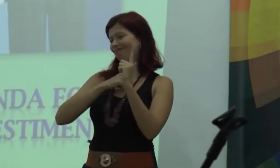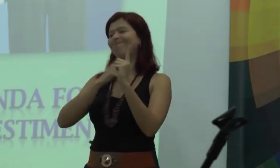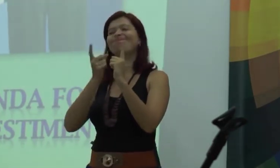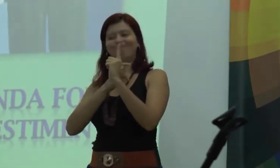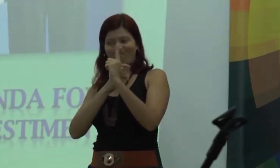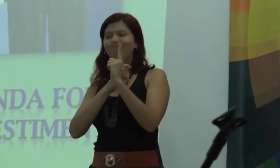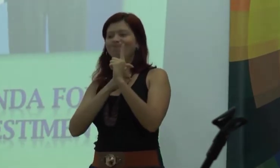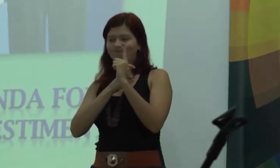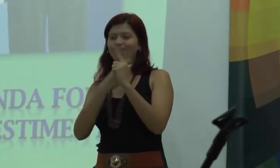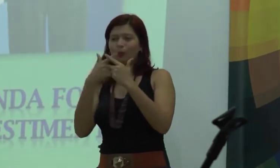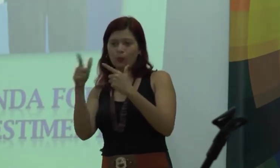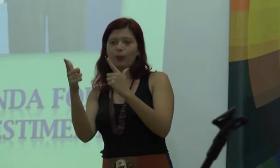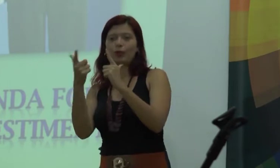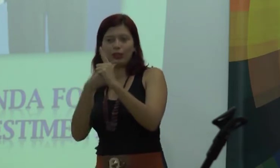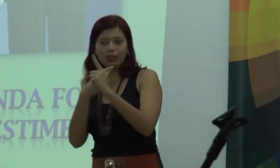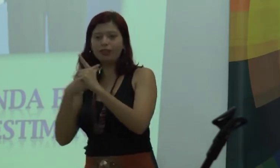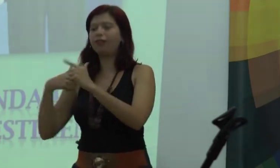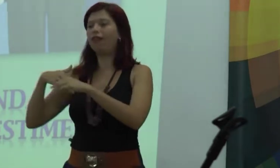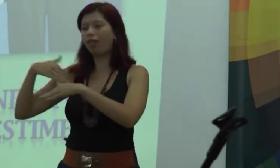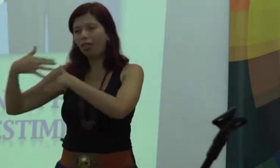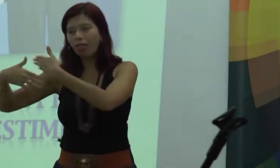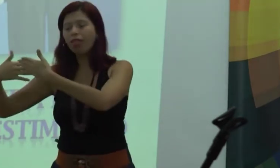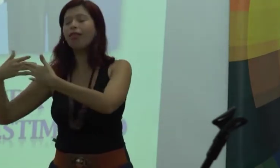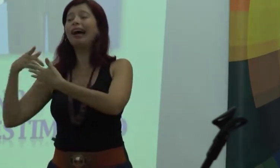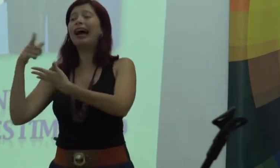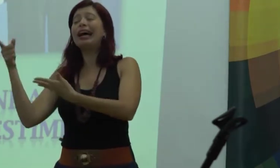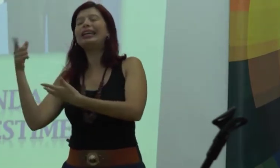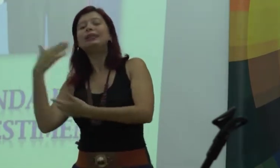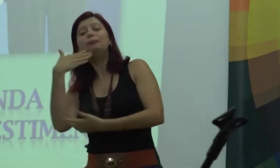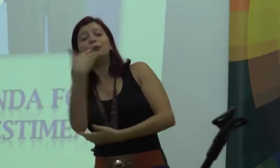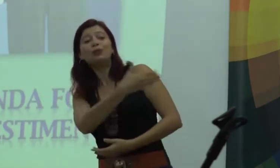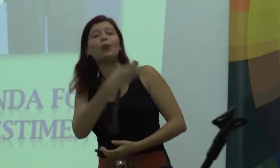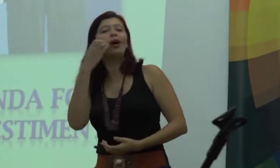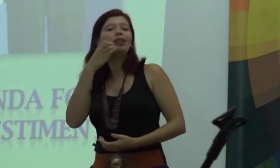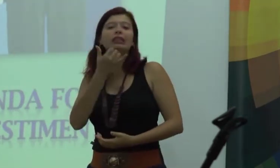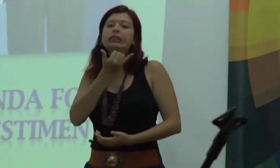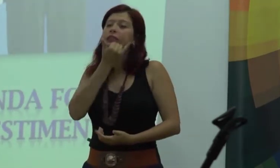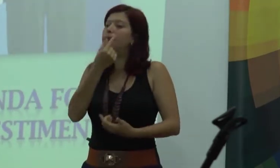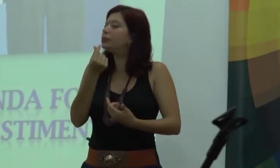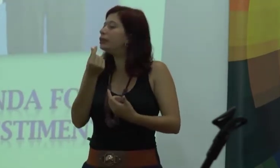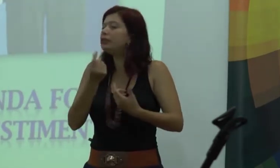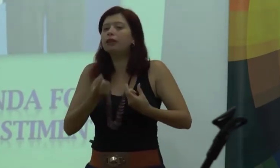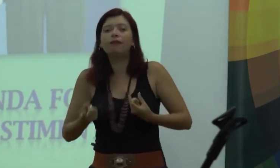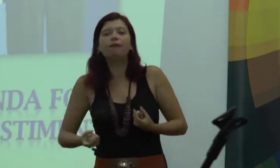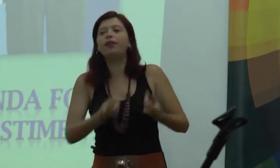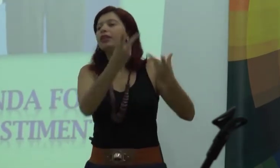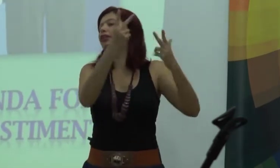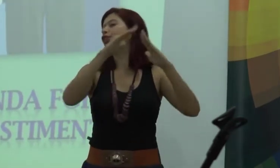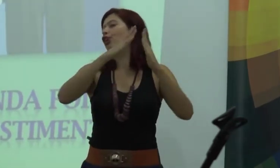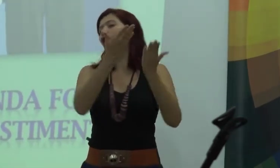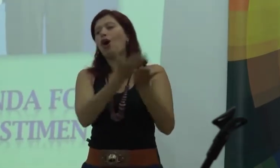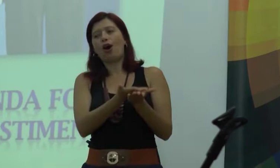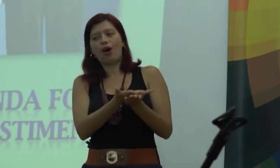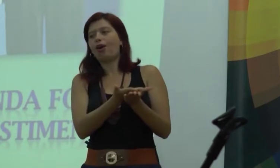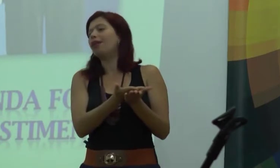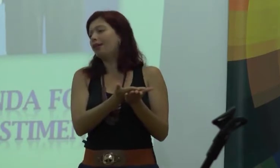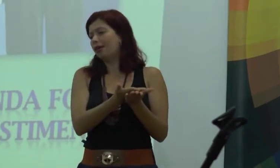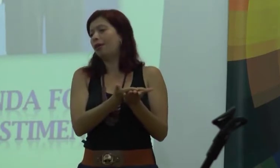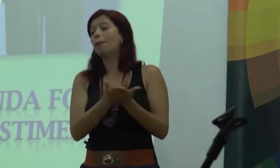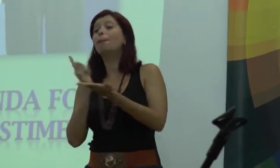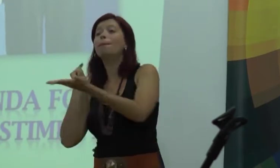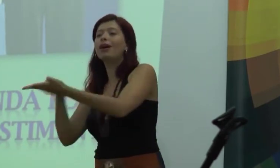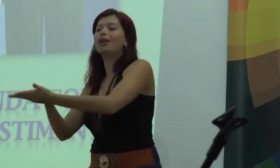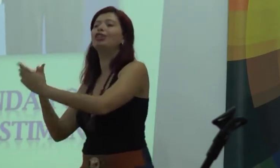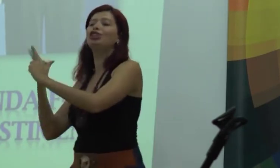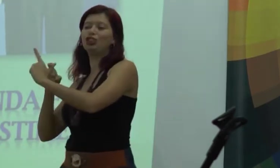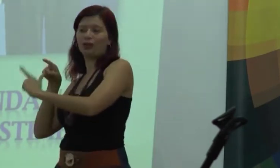e ficou então com muitas dívidas. E aí pediu, a Kardec